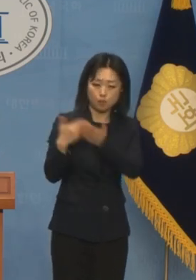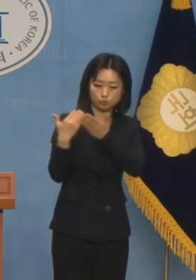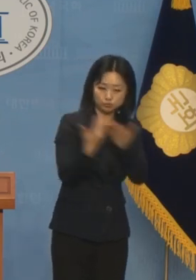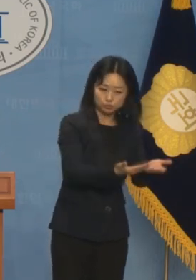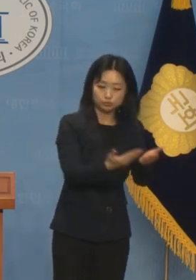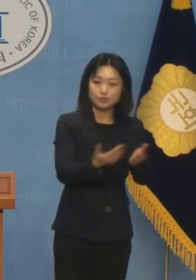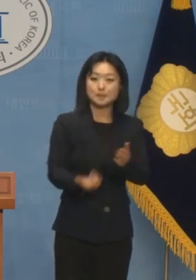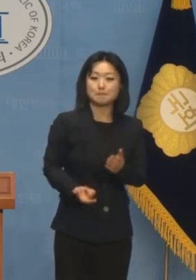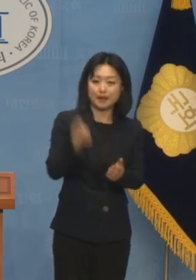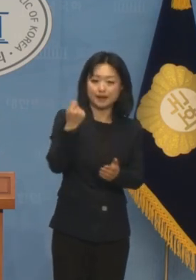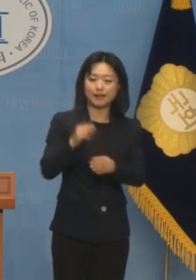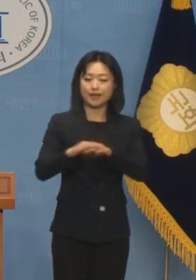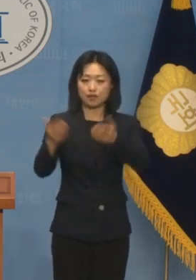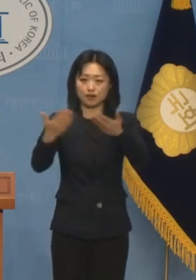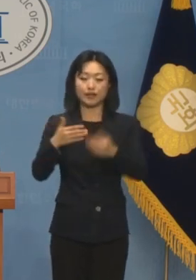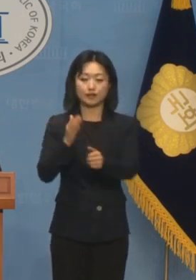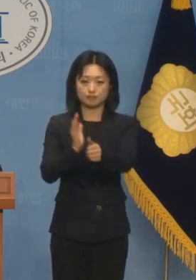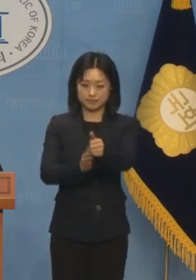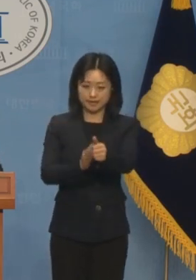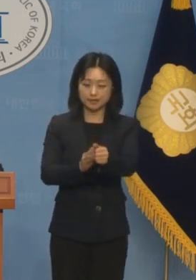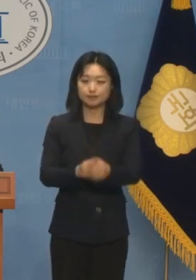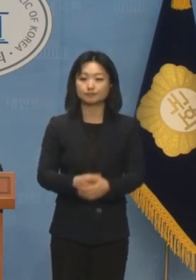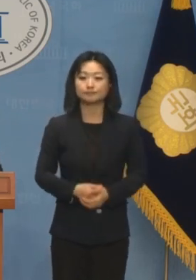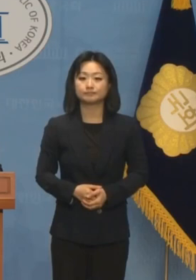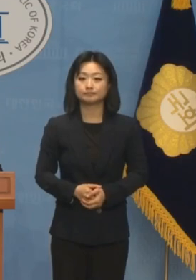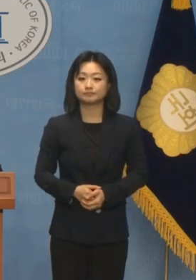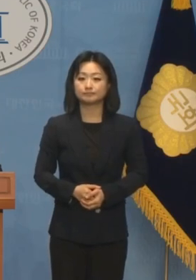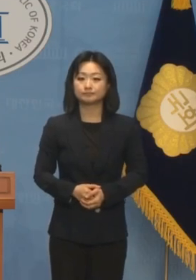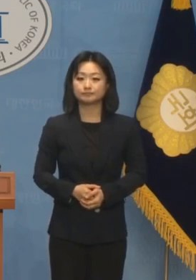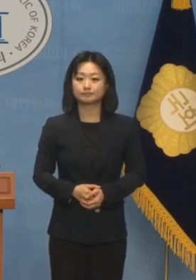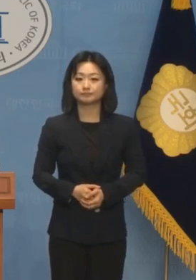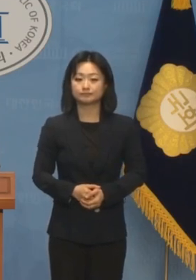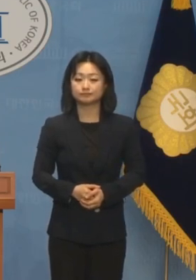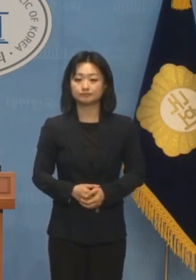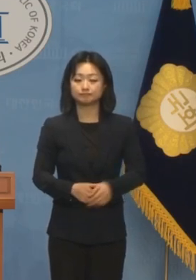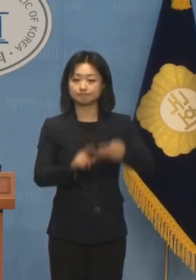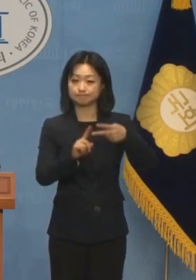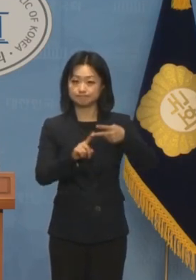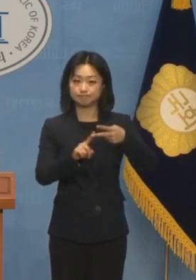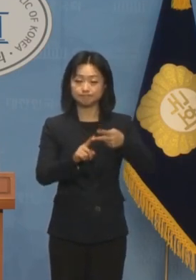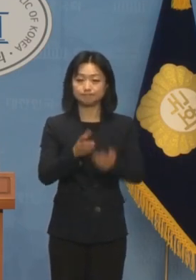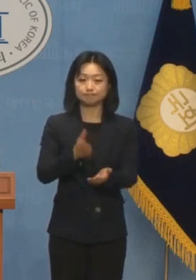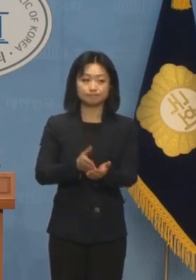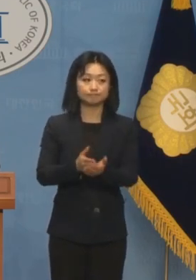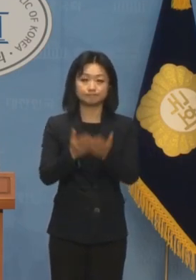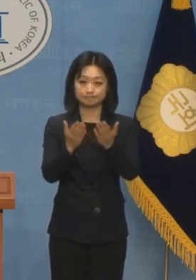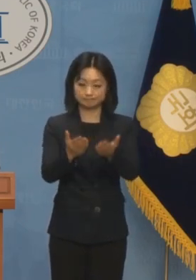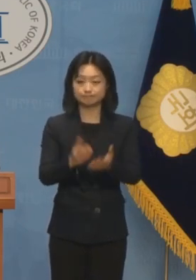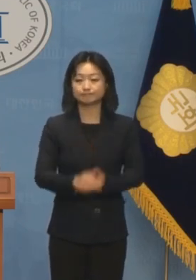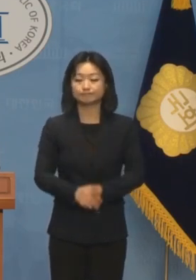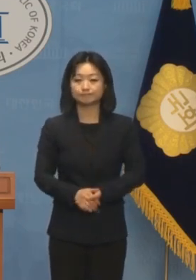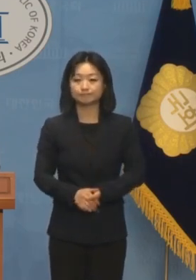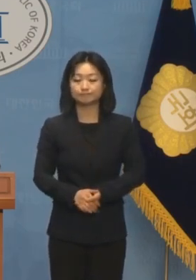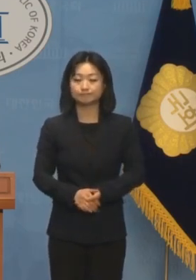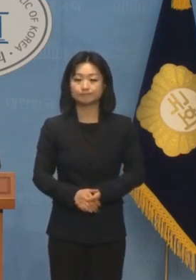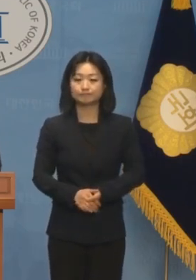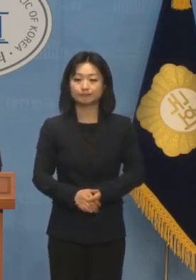조치를 신속하게 취하기 바랍니다. 두 번째 브리핑 이어서 하겠습니다.